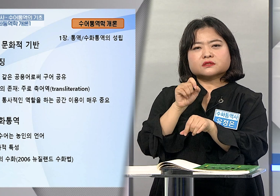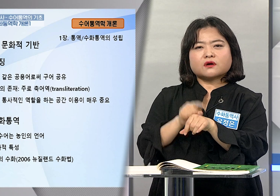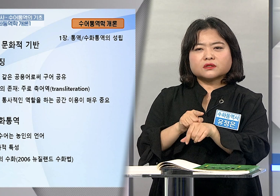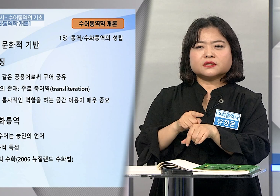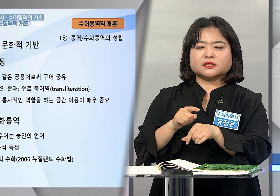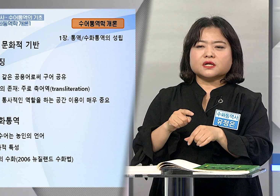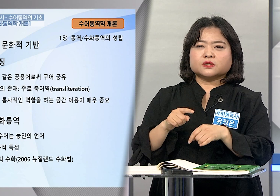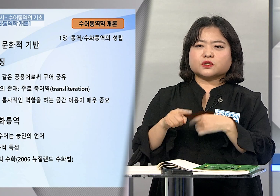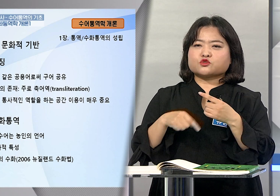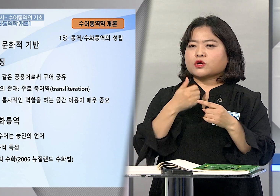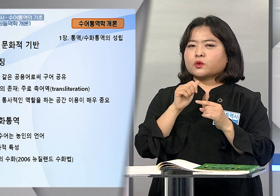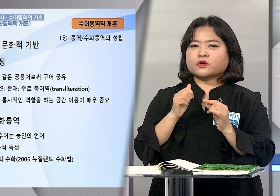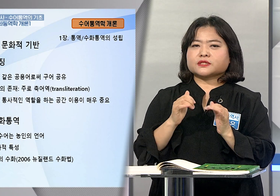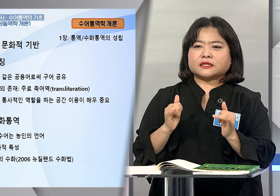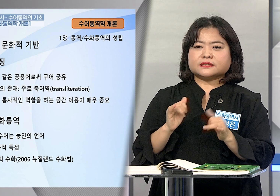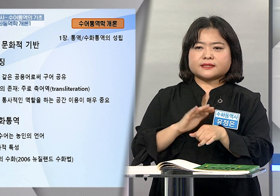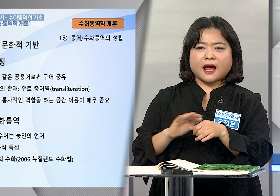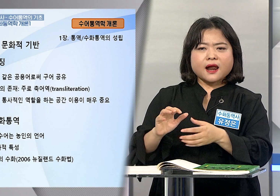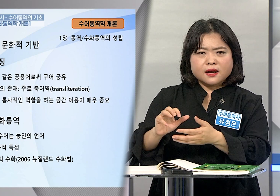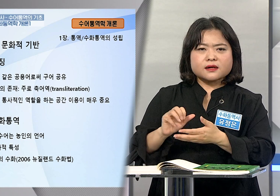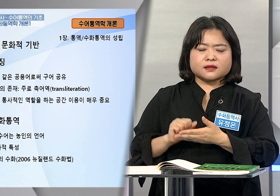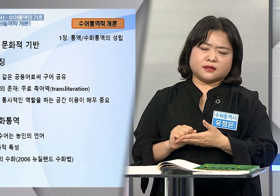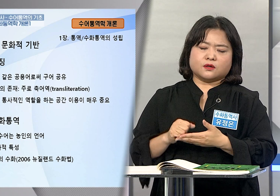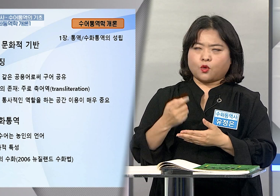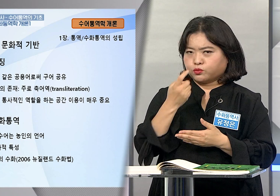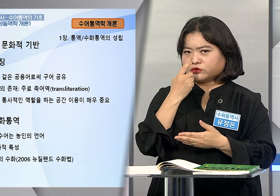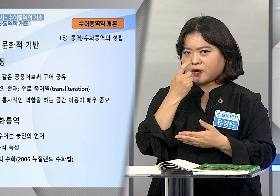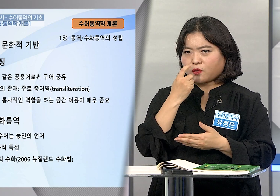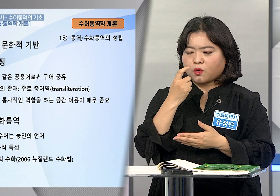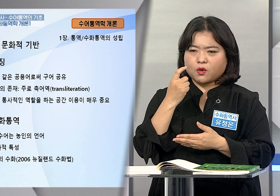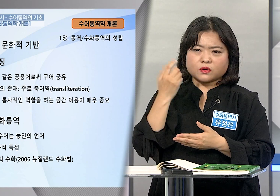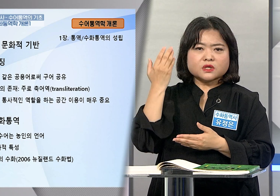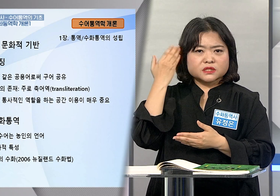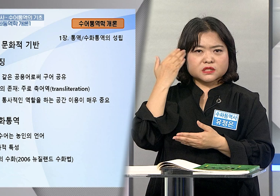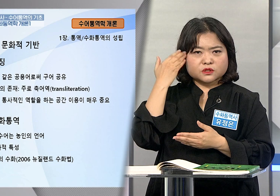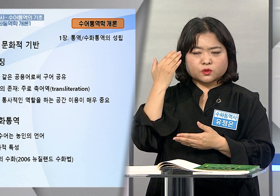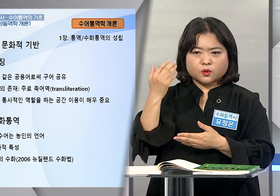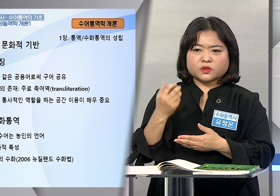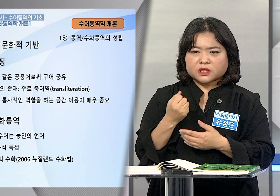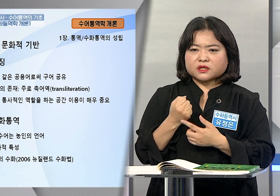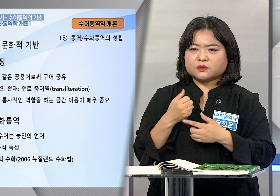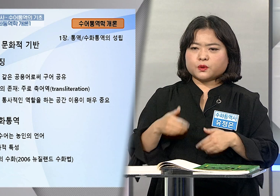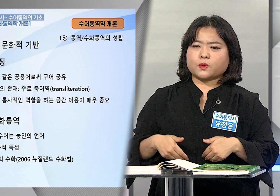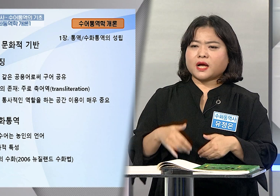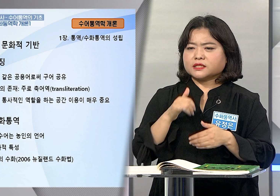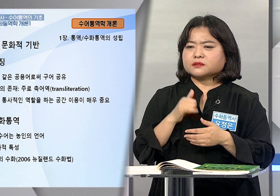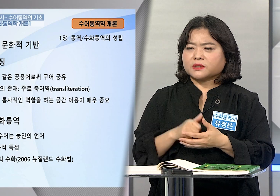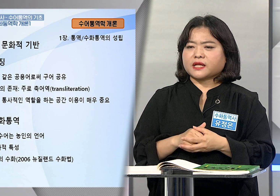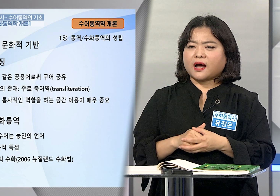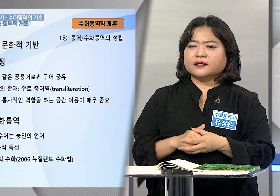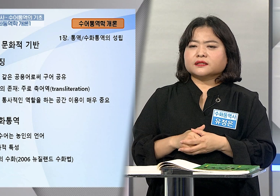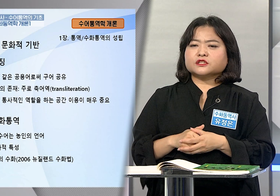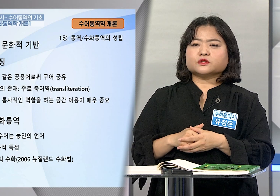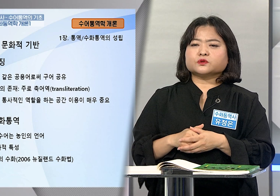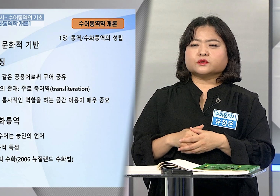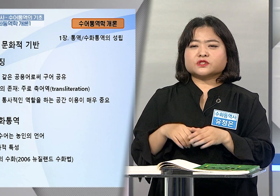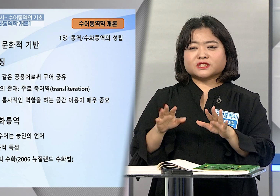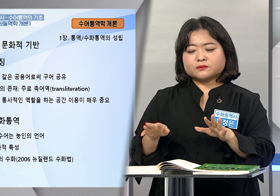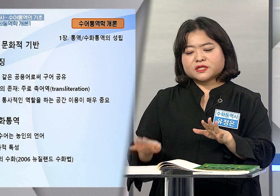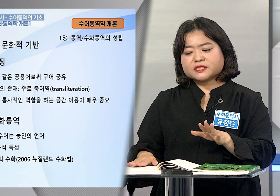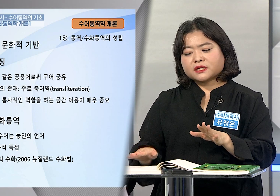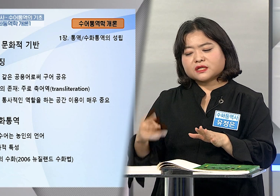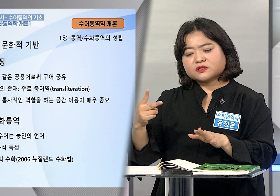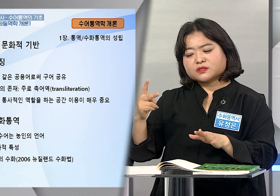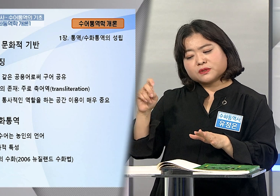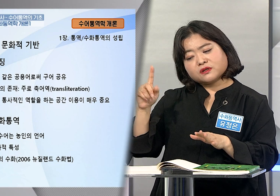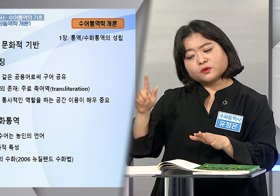문화적인 특성을 우리의 수화 통역사는 잘 공부를 하고 지식으로 익힐 필요가 있습니다. 그리고 지금